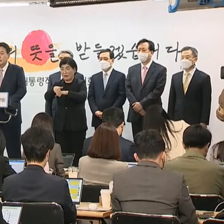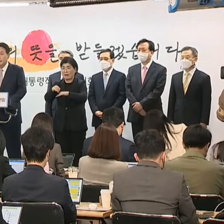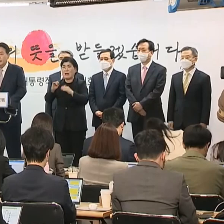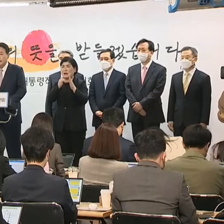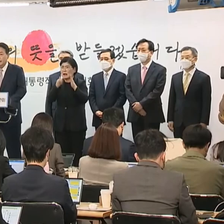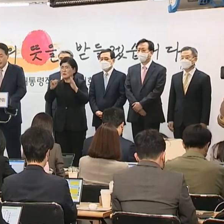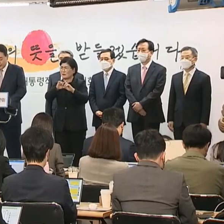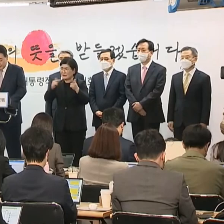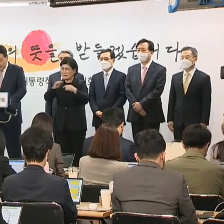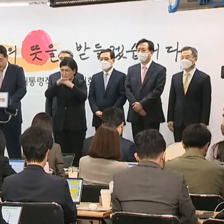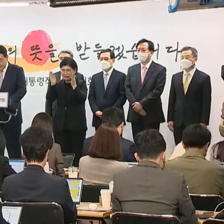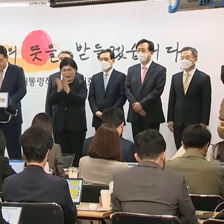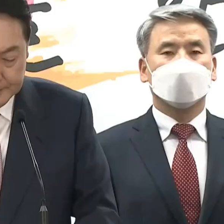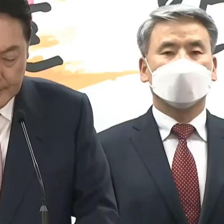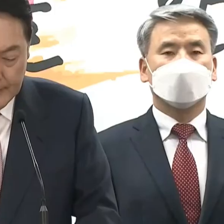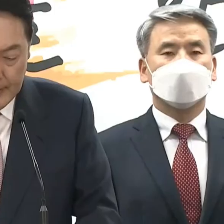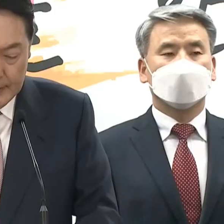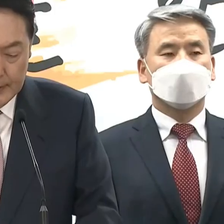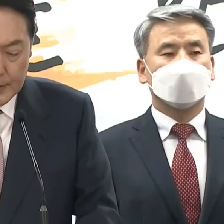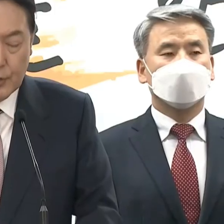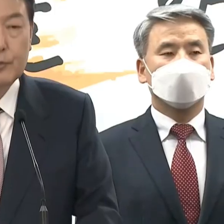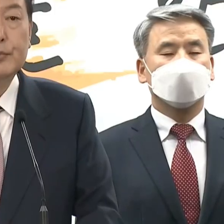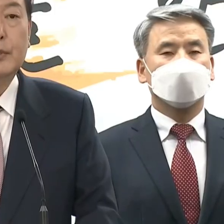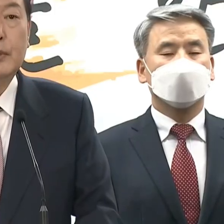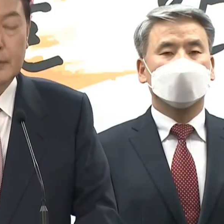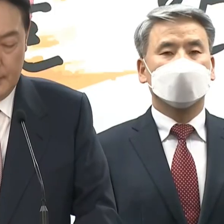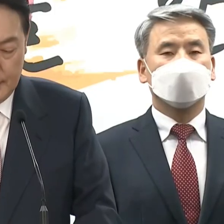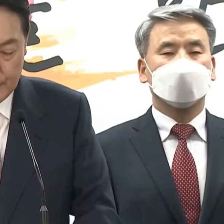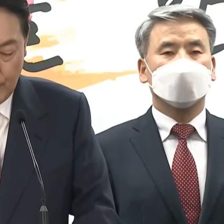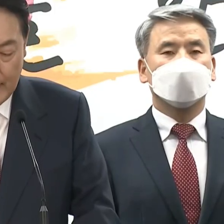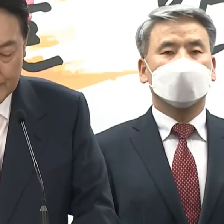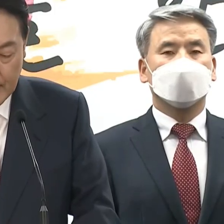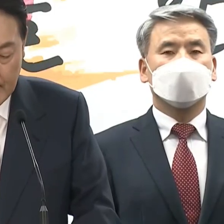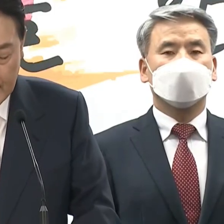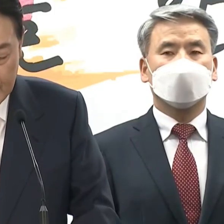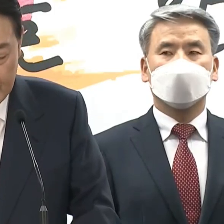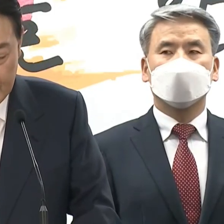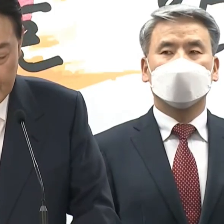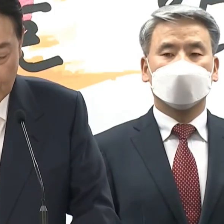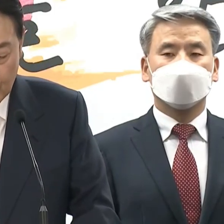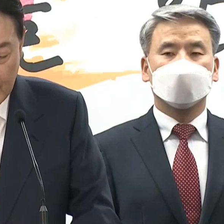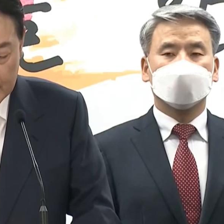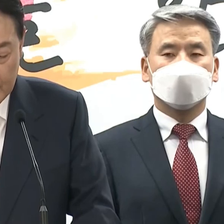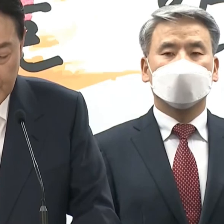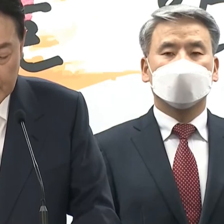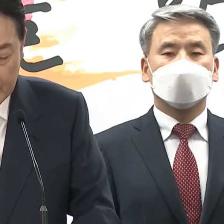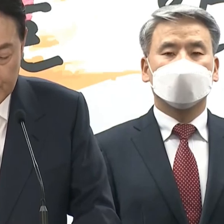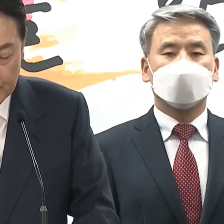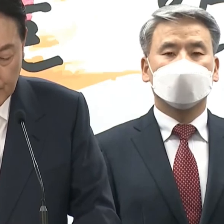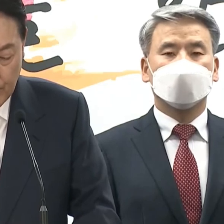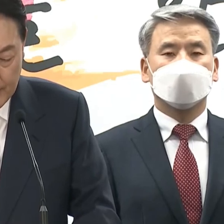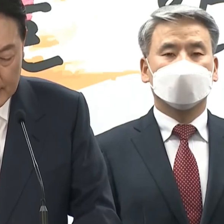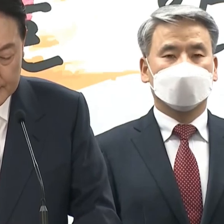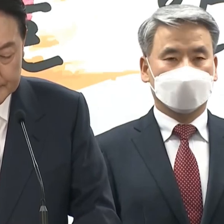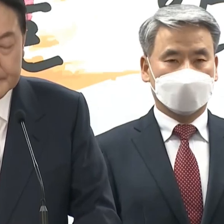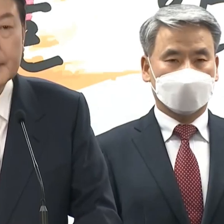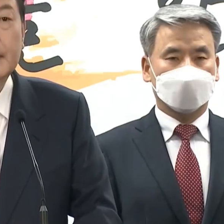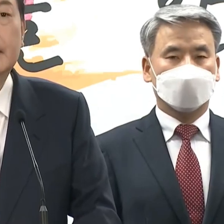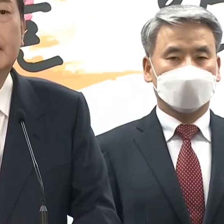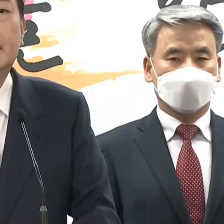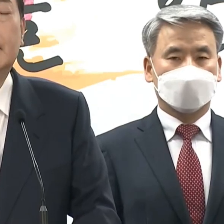정책을 설계해 왔습니다. 처음부터 저와 함께 공약의 밑그림을 그려온